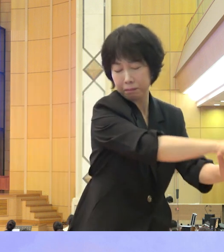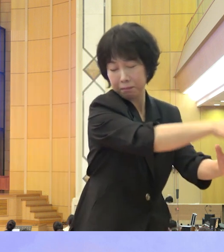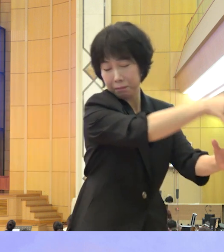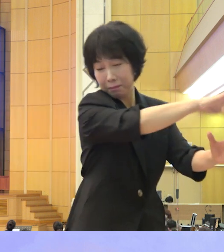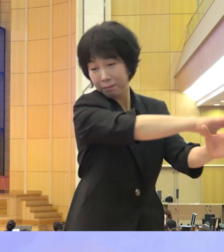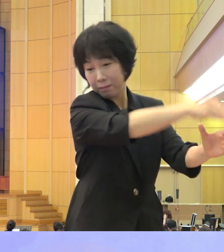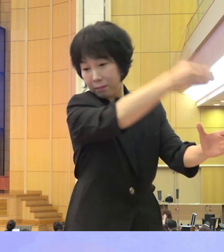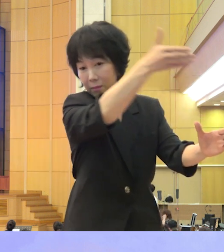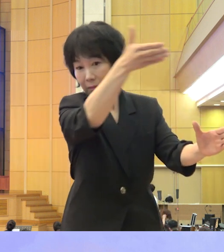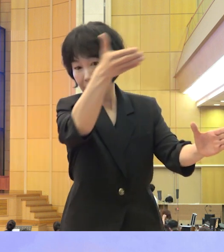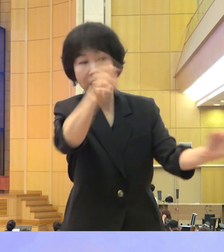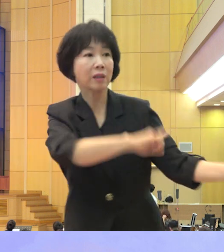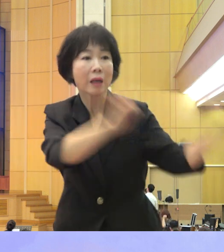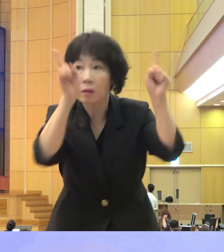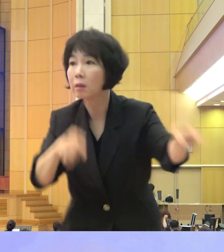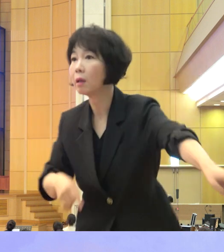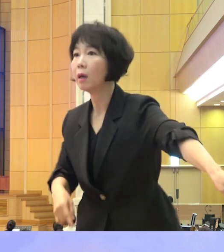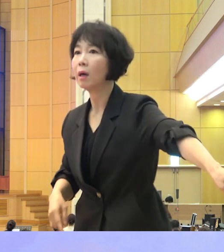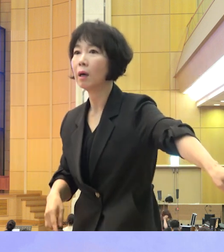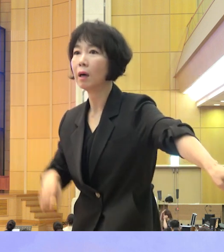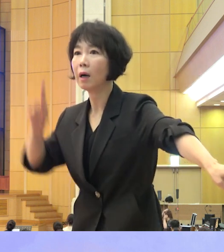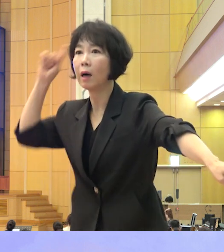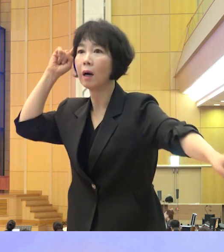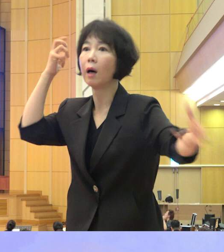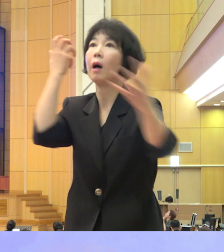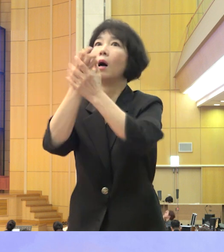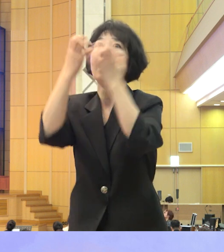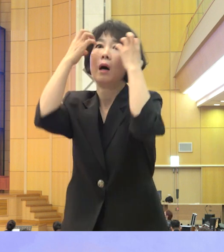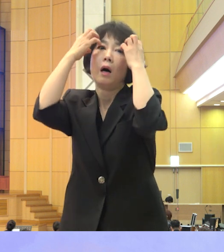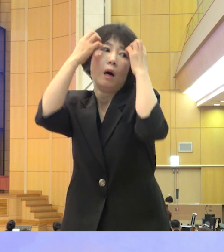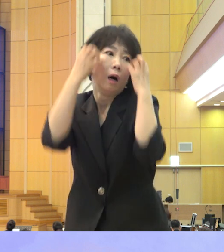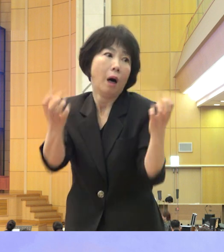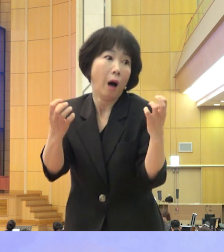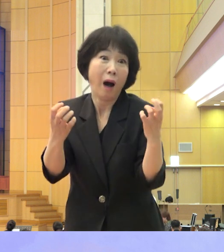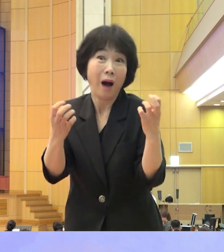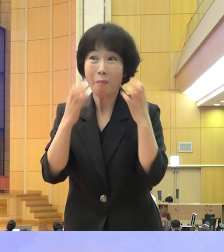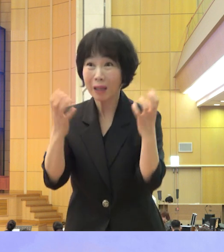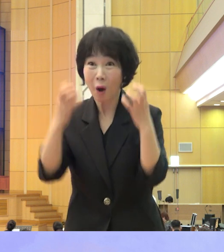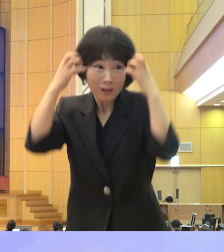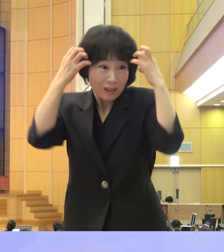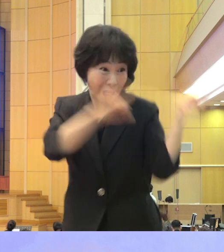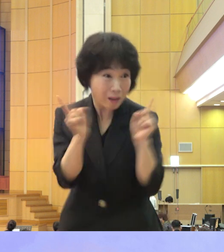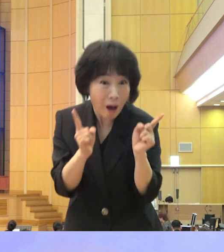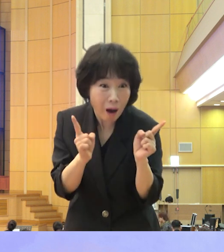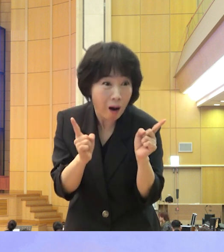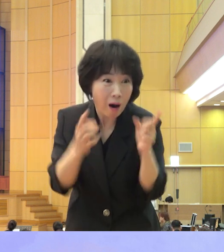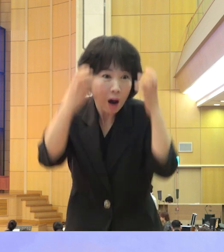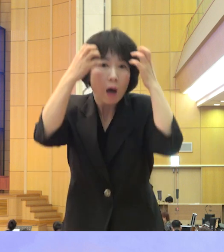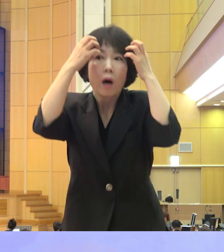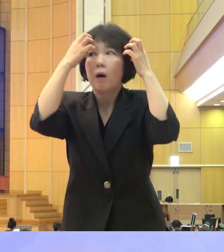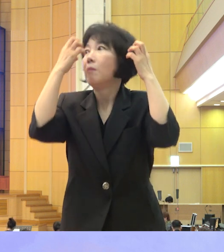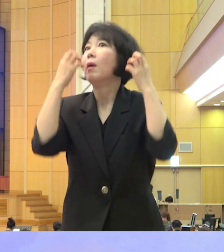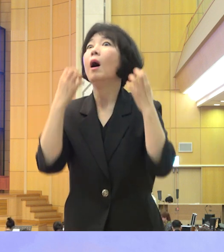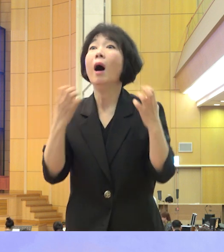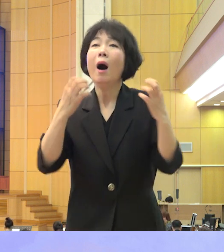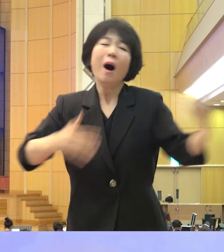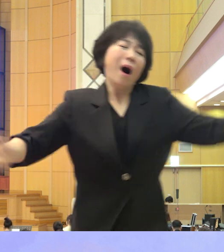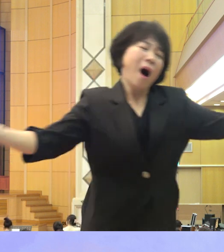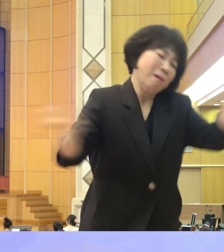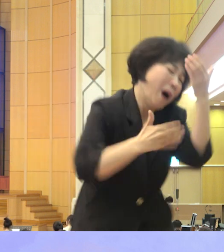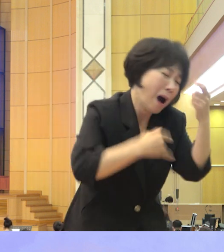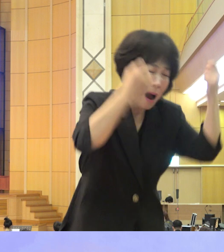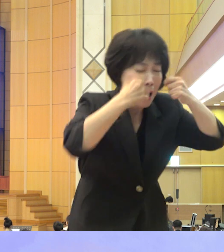거예요. 죽었던 자가 살아난 거예요. 그래서 살아나가지고 막 그냥 진짜 막 눈물을